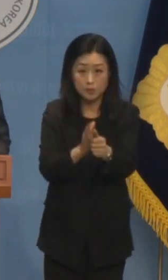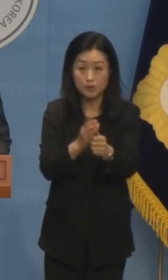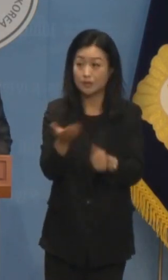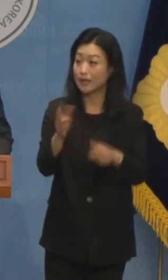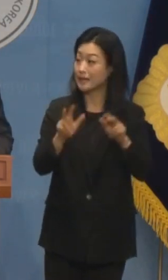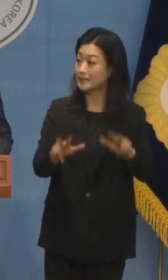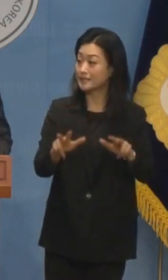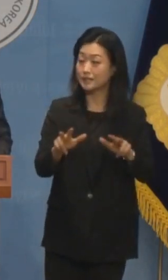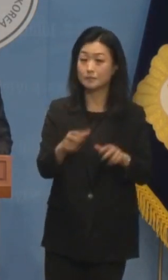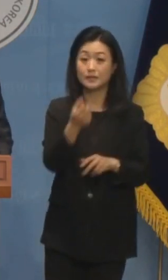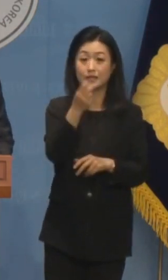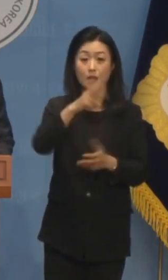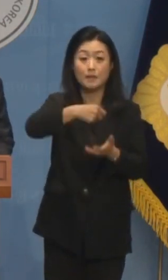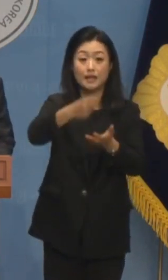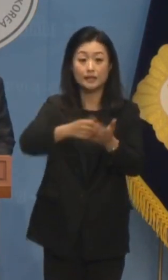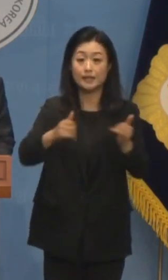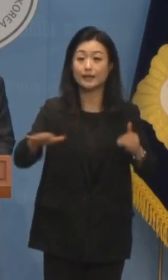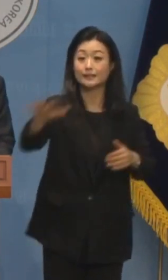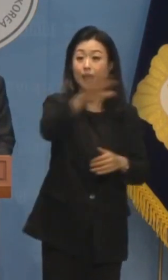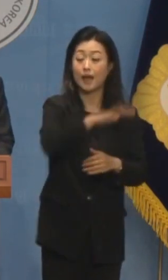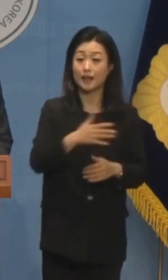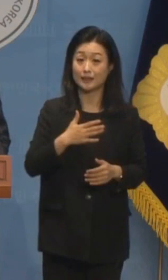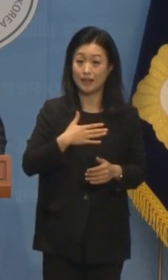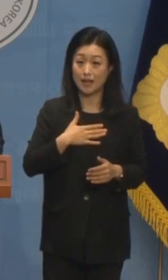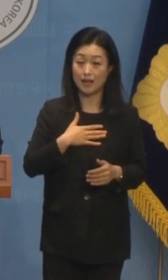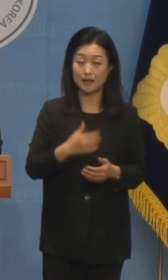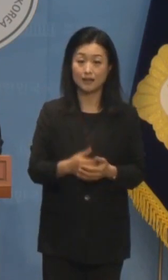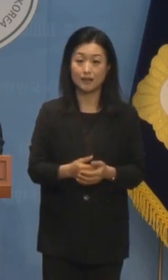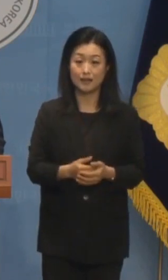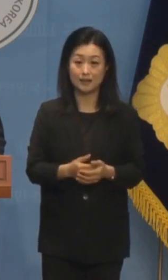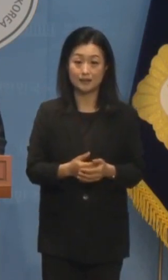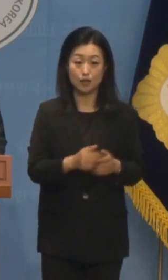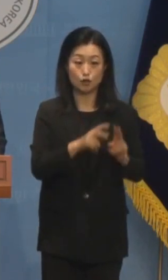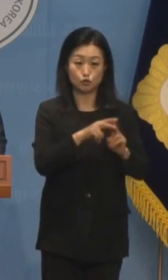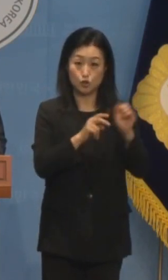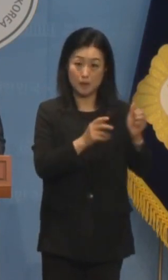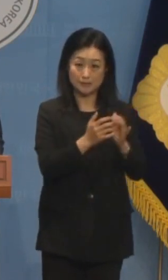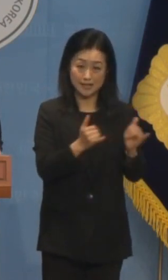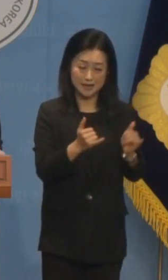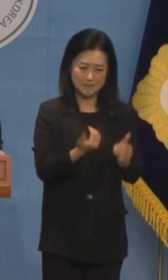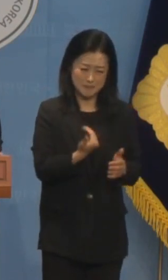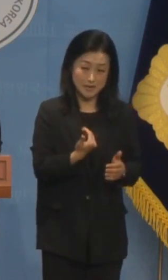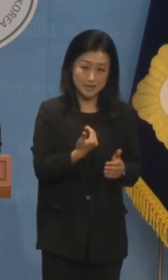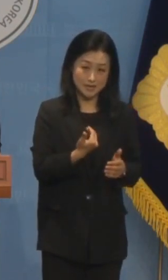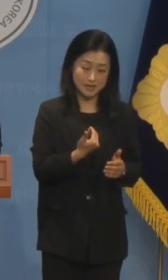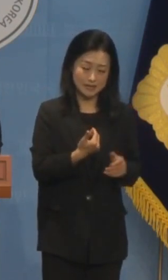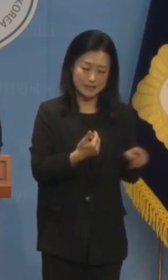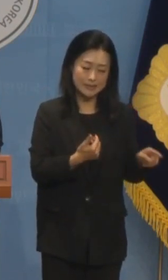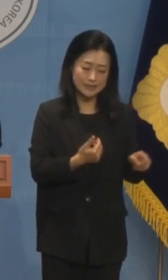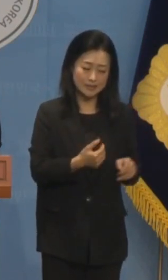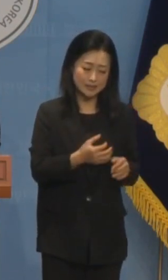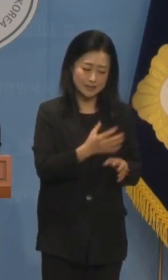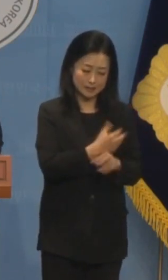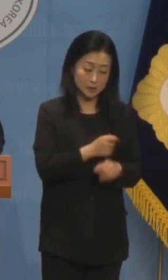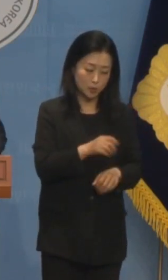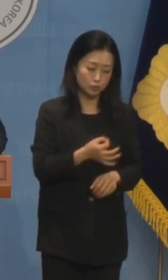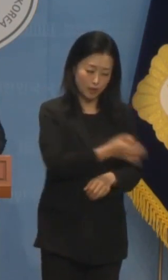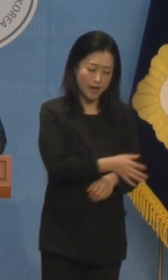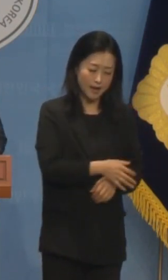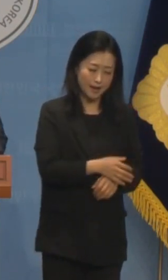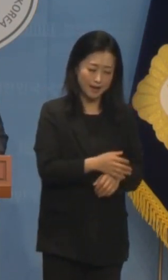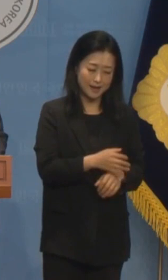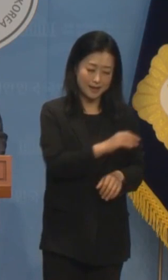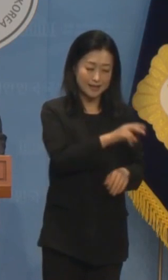언론은 지금까지도 저를 사전 약속을 하고 그 대가를 지불한 후보